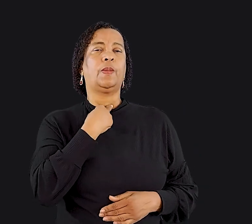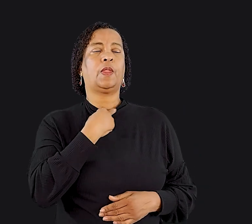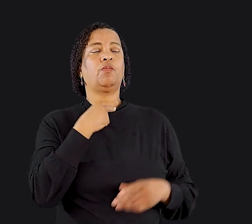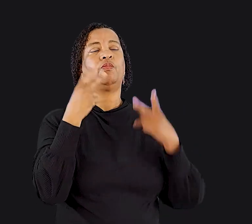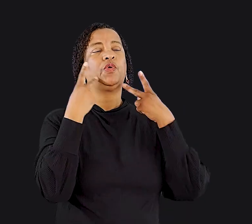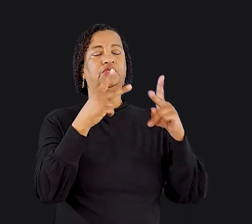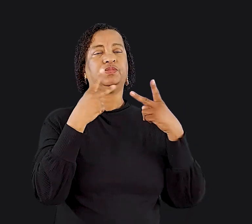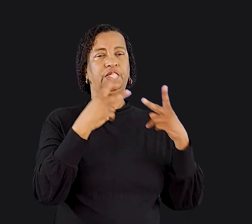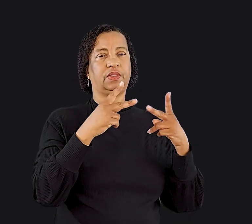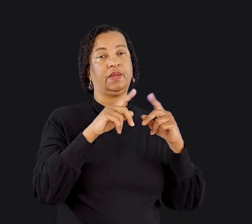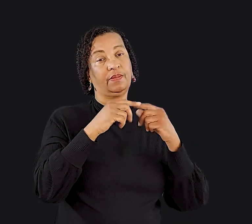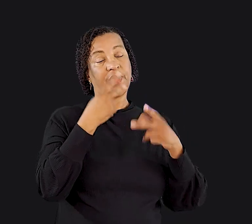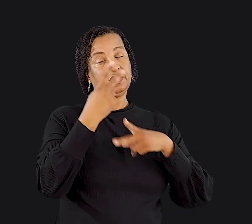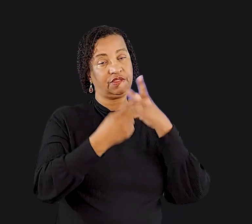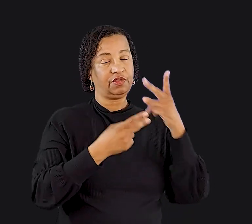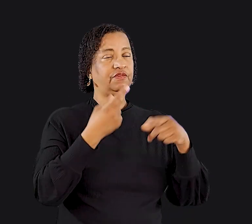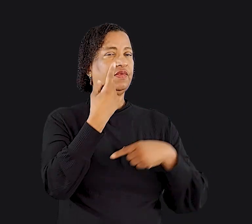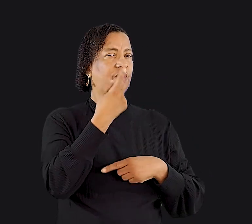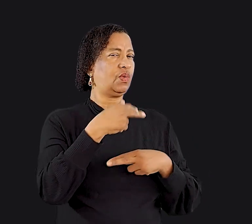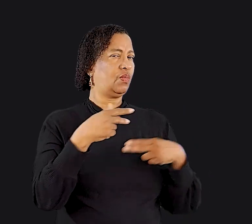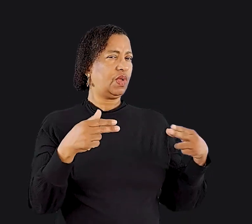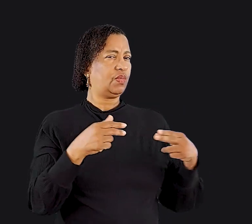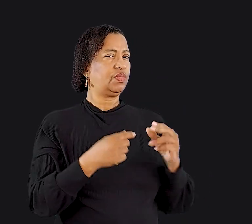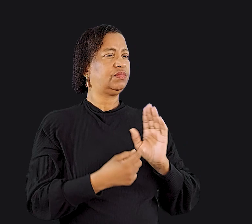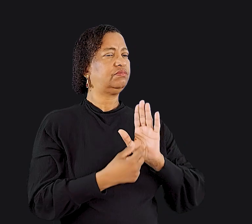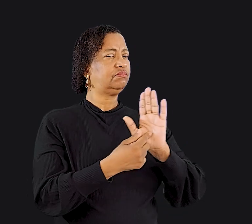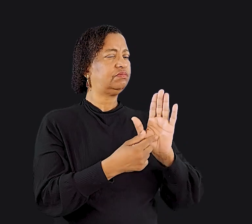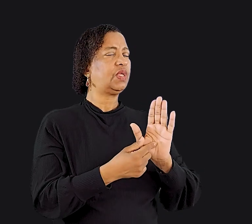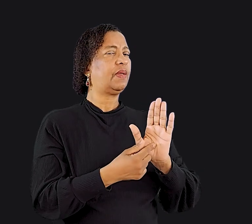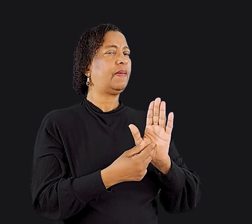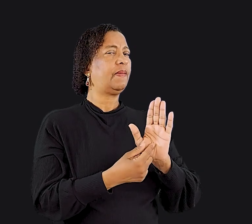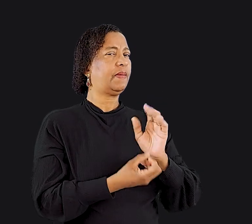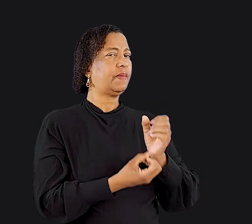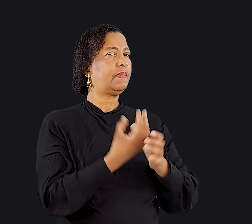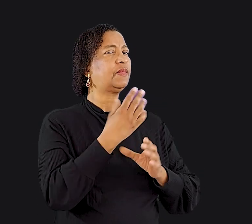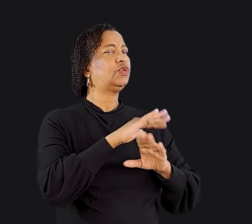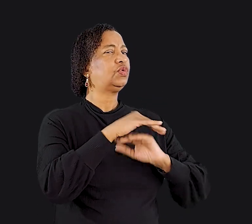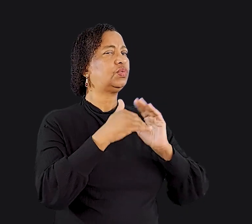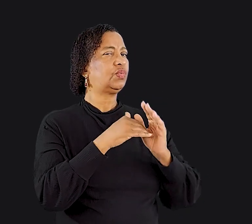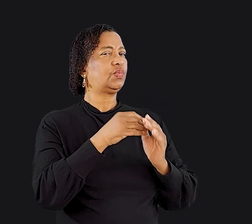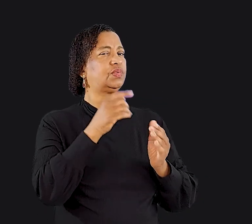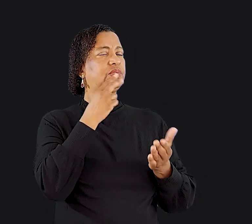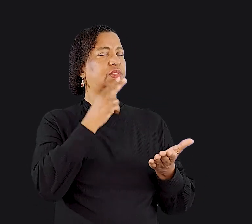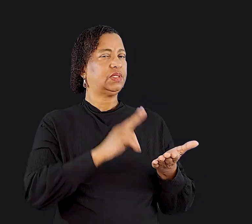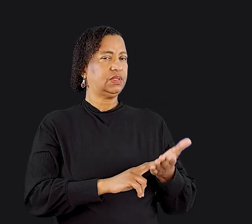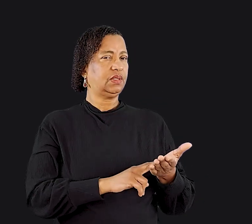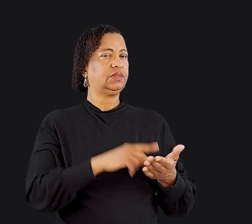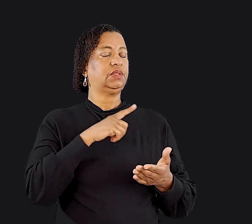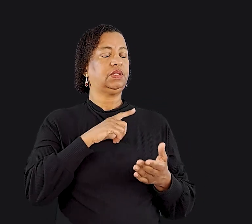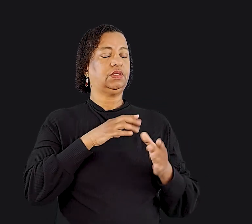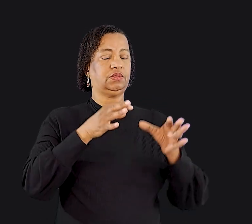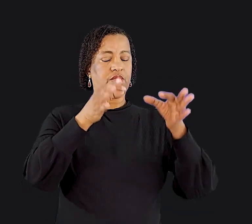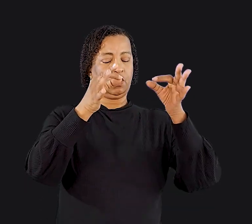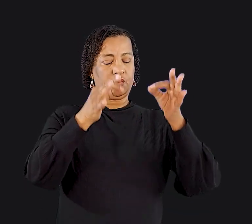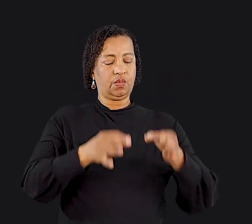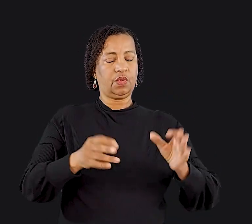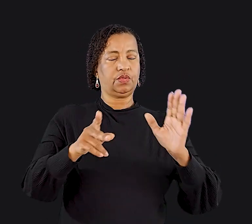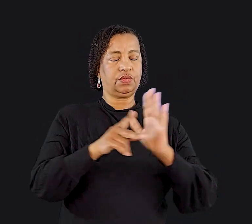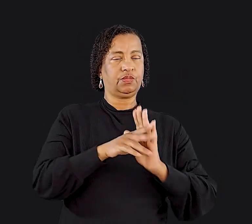ministrar. Mas ele diz uma coisa que aparece em todas as cartas, que existe uma ordem divina para